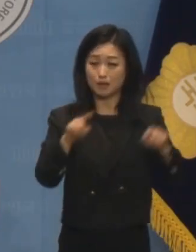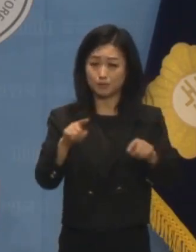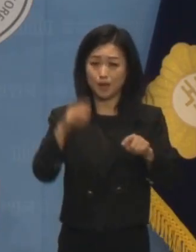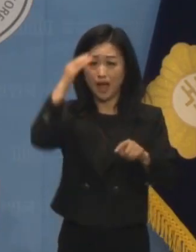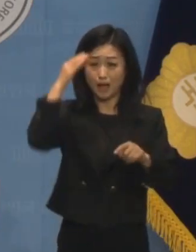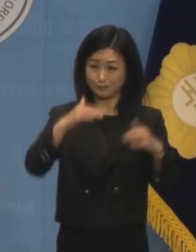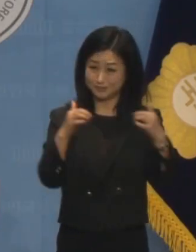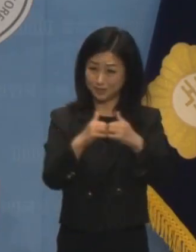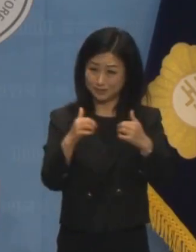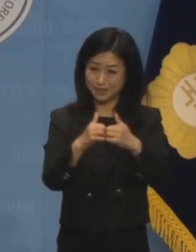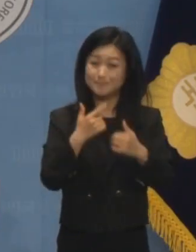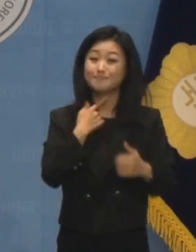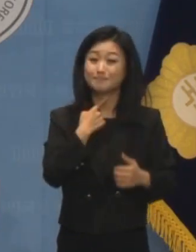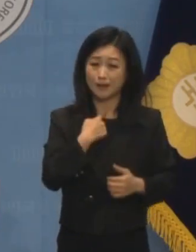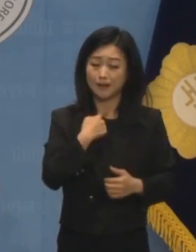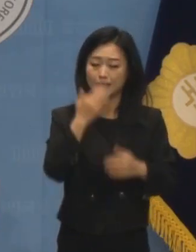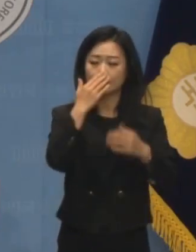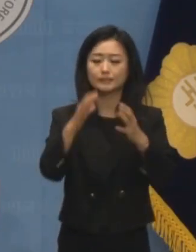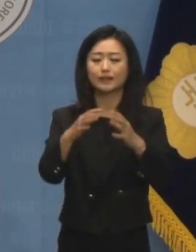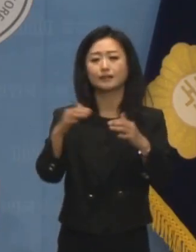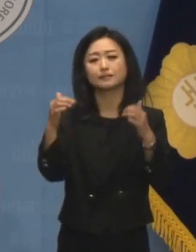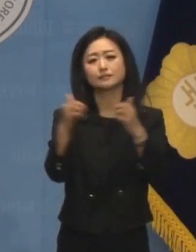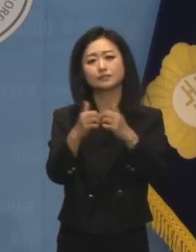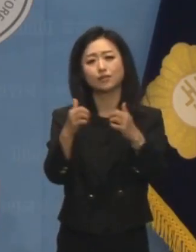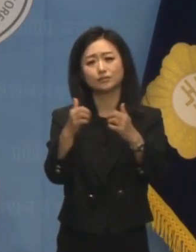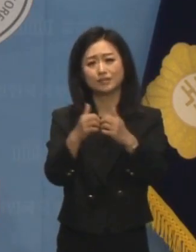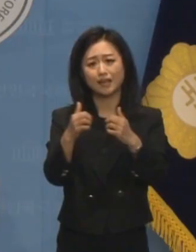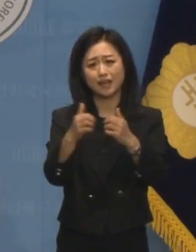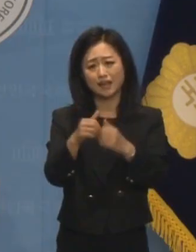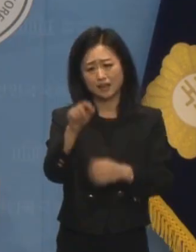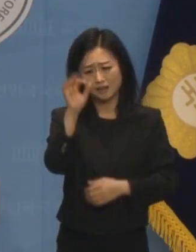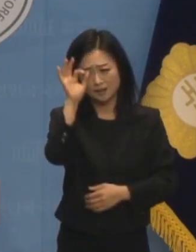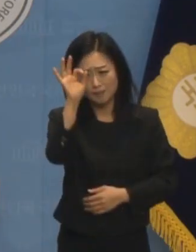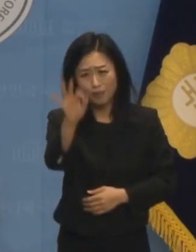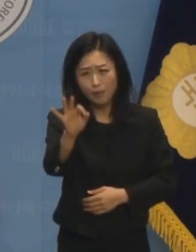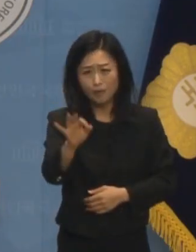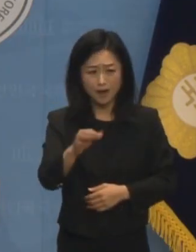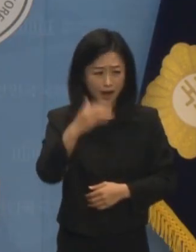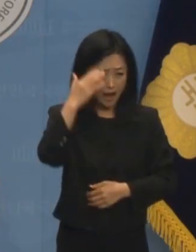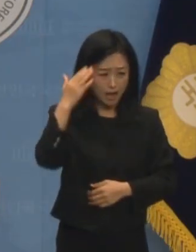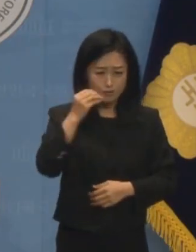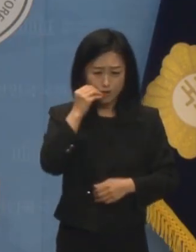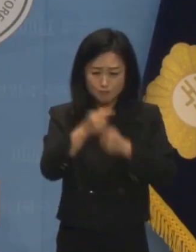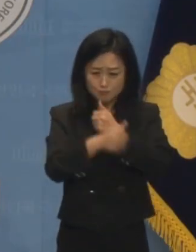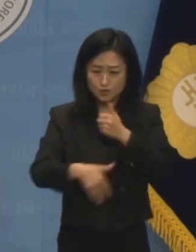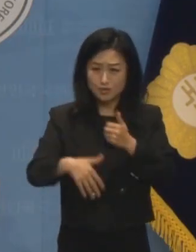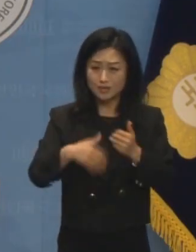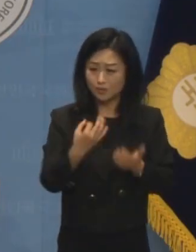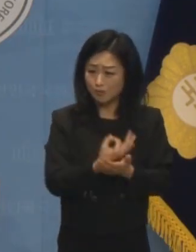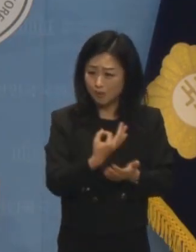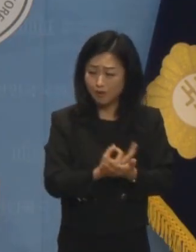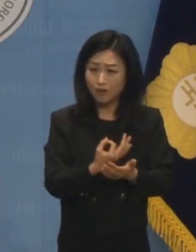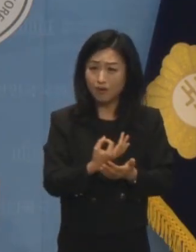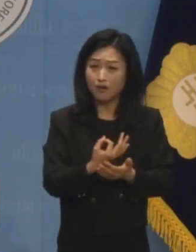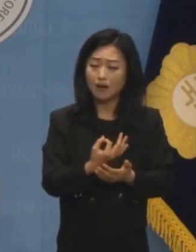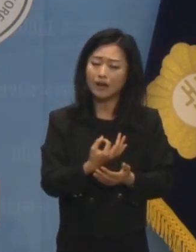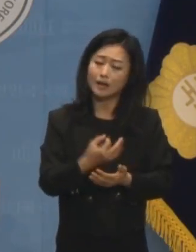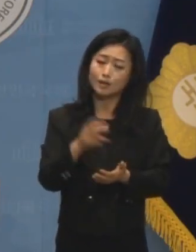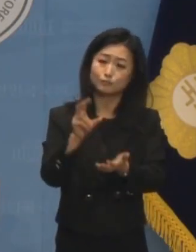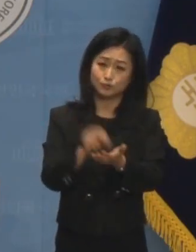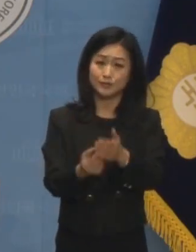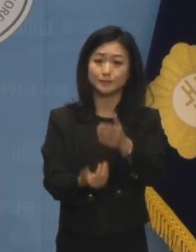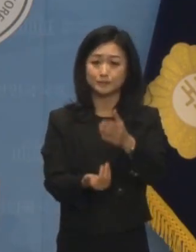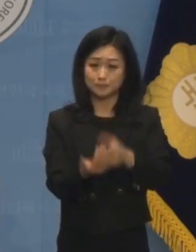위기에 시달리면서 이스라엘 전쟁의 조력자 역할을 하고 있습니다. 대한민국은 민중의